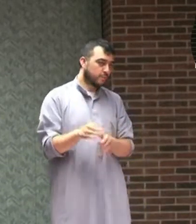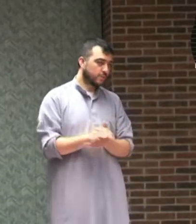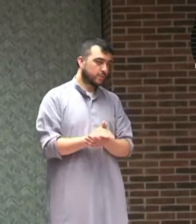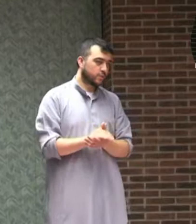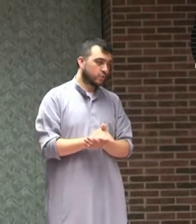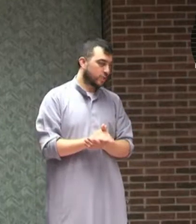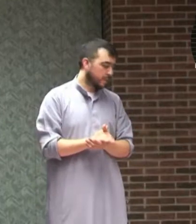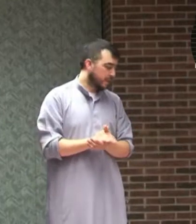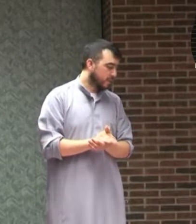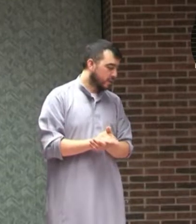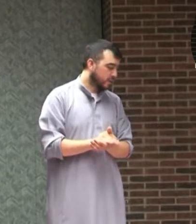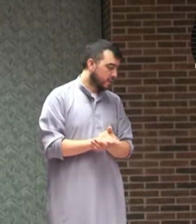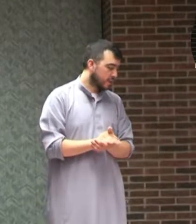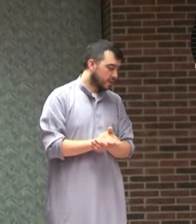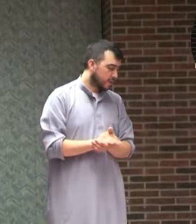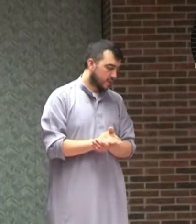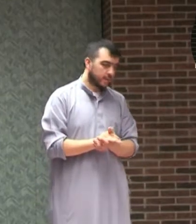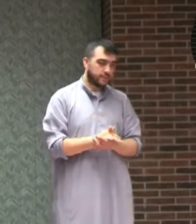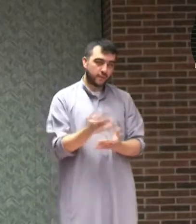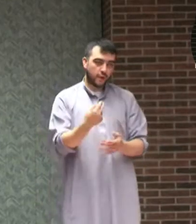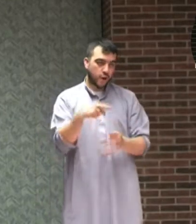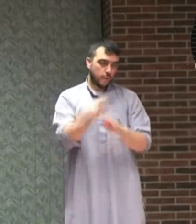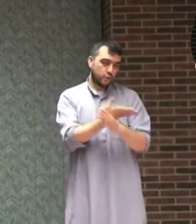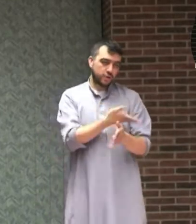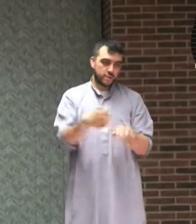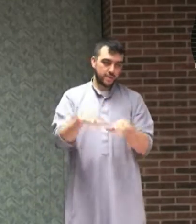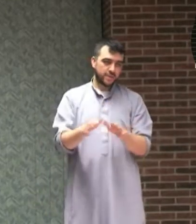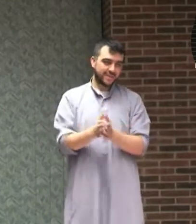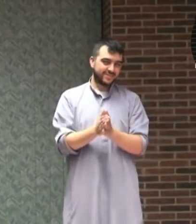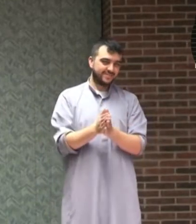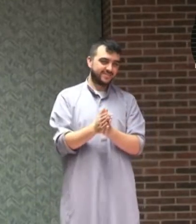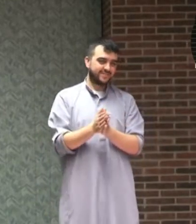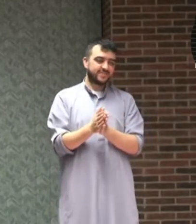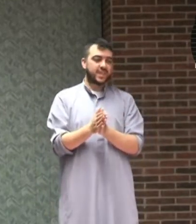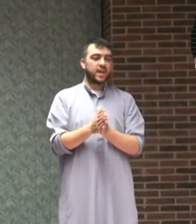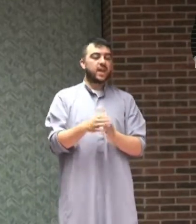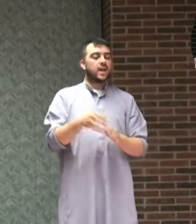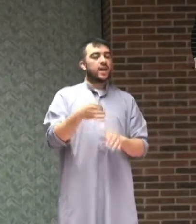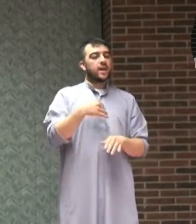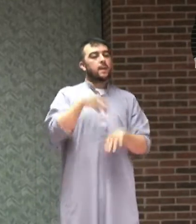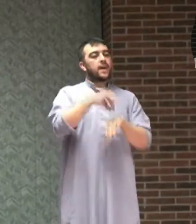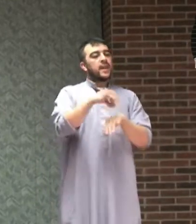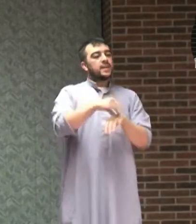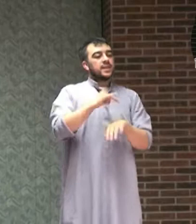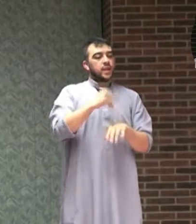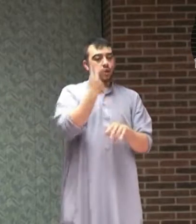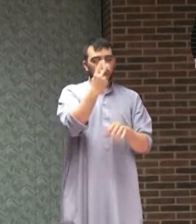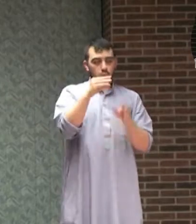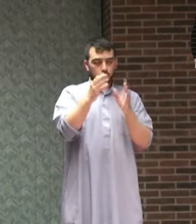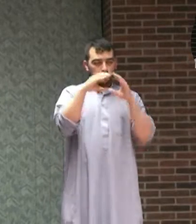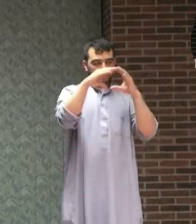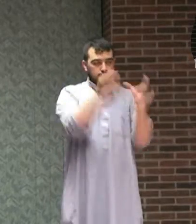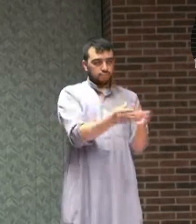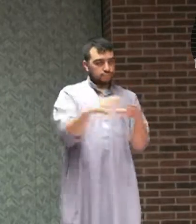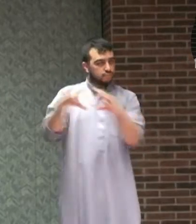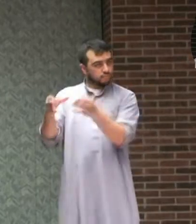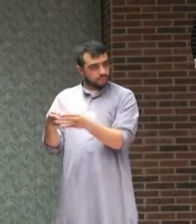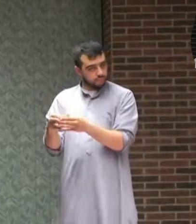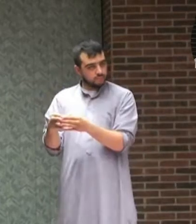Je réponds quand même à la question ou pas? Est-ce que vous voulez? Hein? Donc, les maladies se divisent en deux